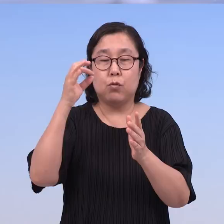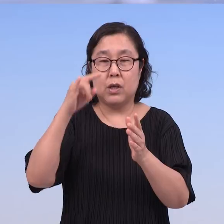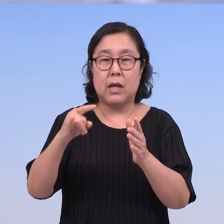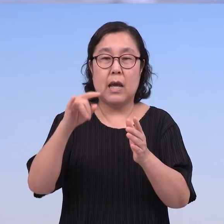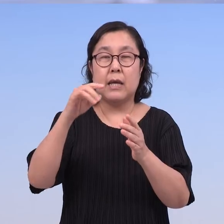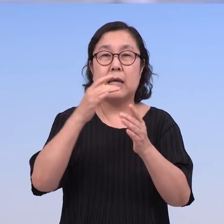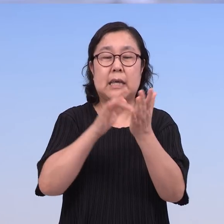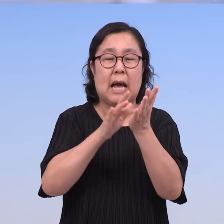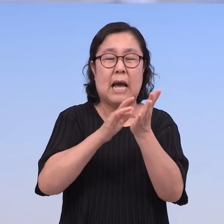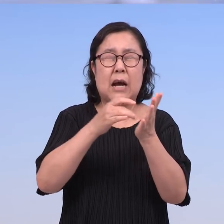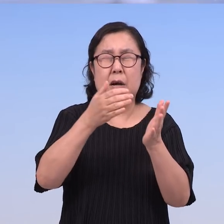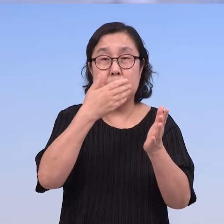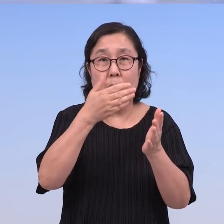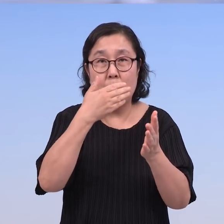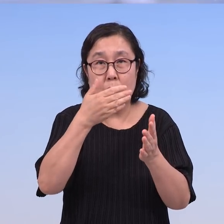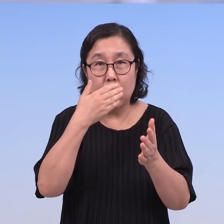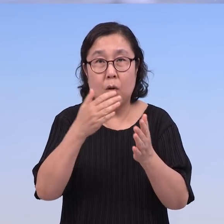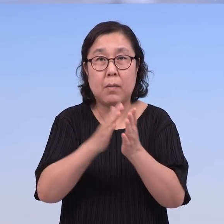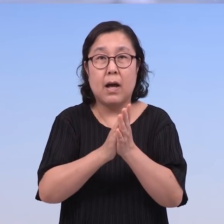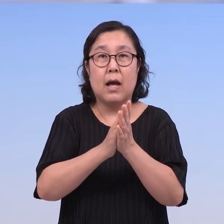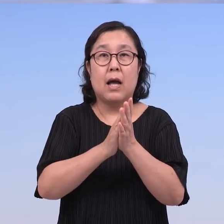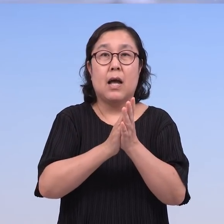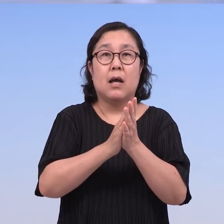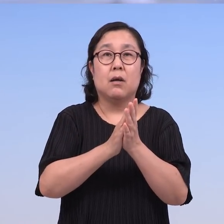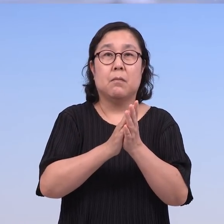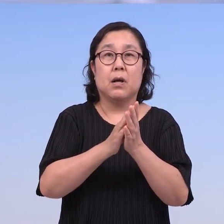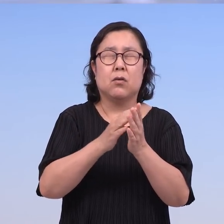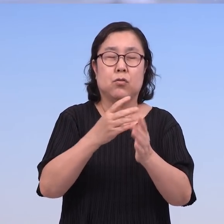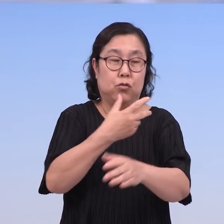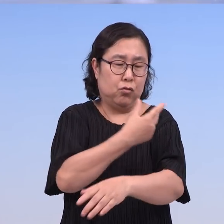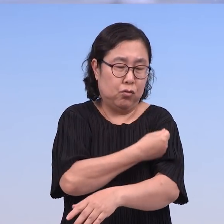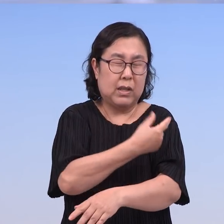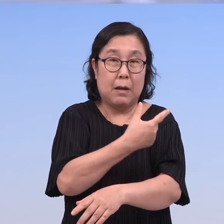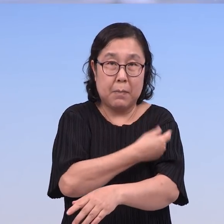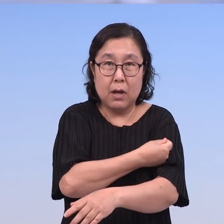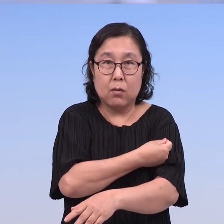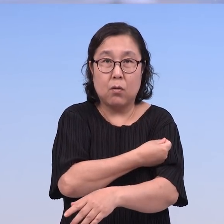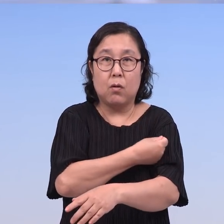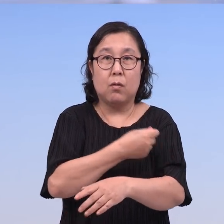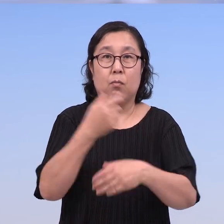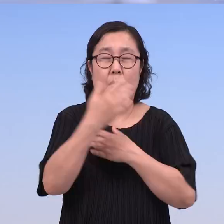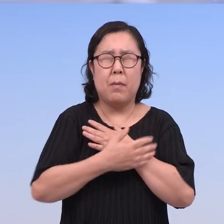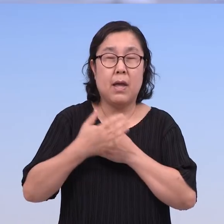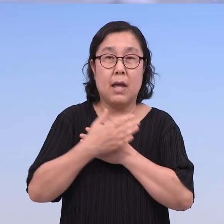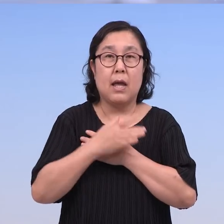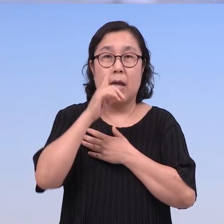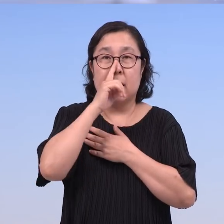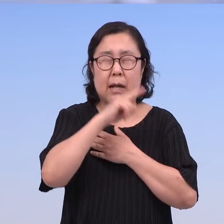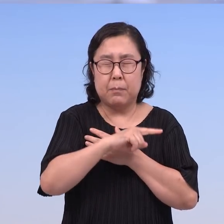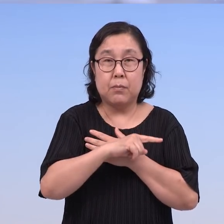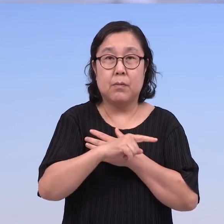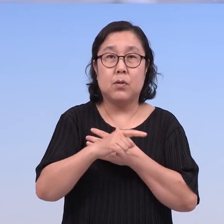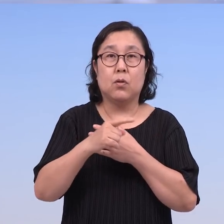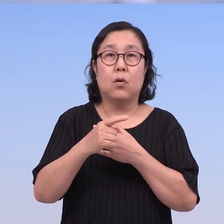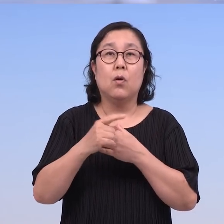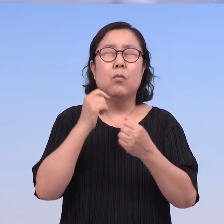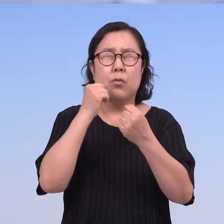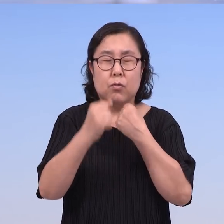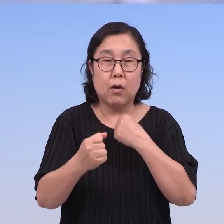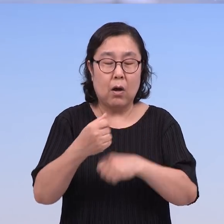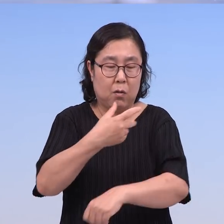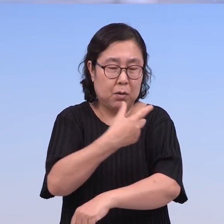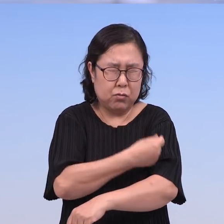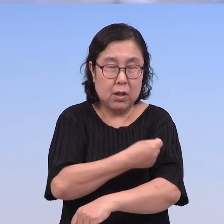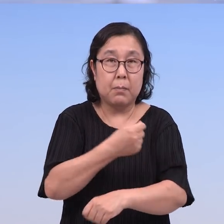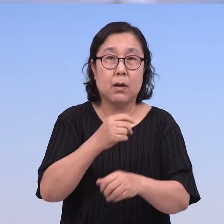고단위의 스테로이드를 먹고, 그래도 안 돼가지고 10배 높은 강한 스테로이드 주사 맞고 몸에 나쁘다는 거 누가 모릅니까? 그래도 주일날 목을